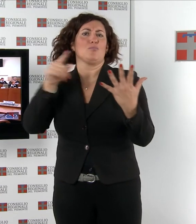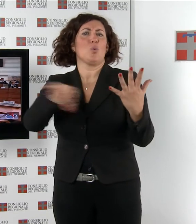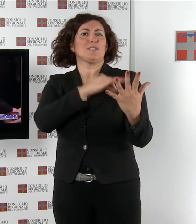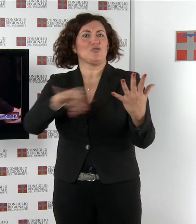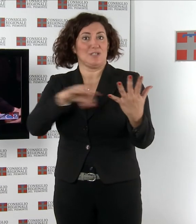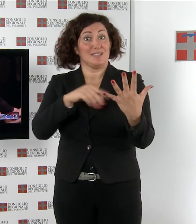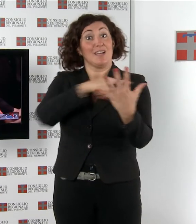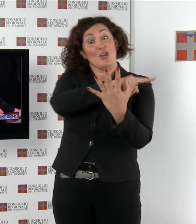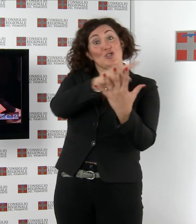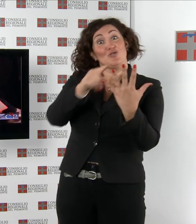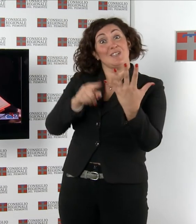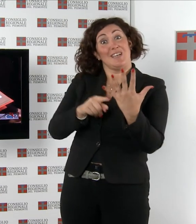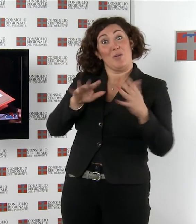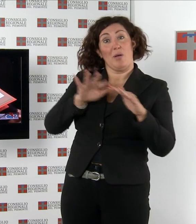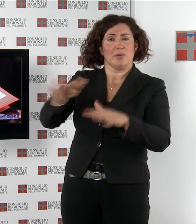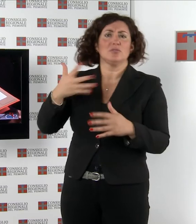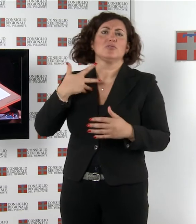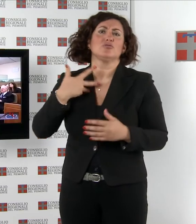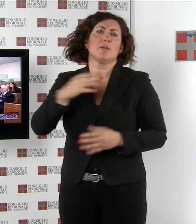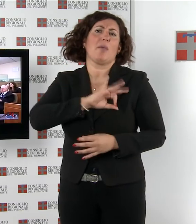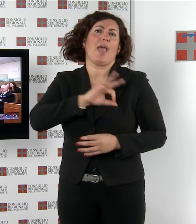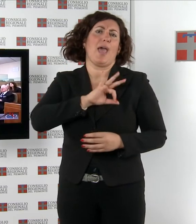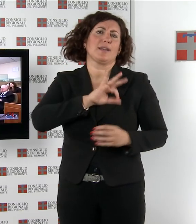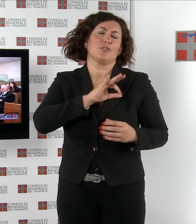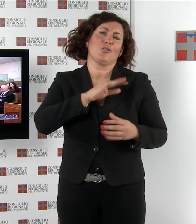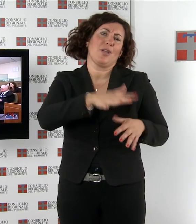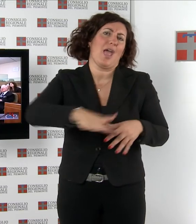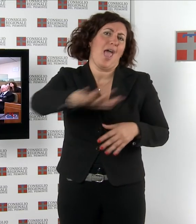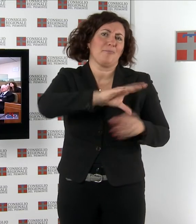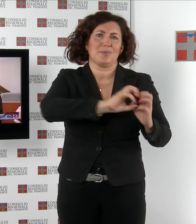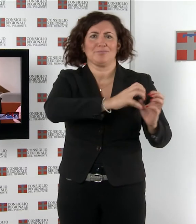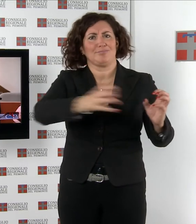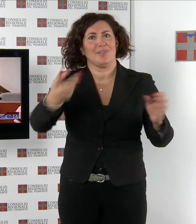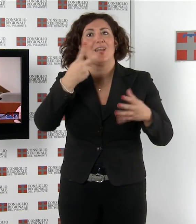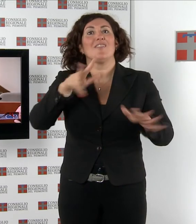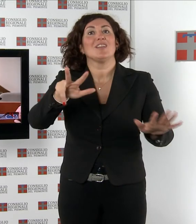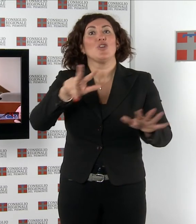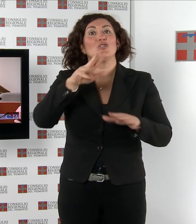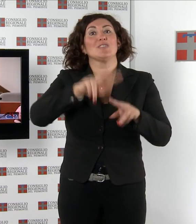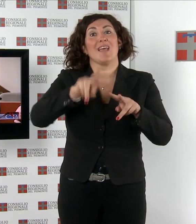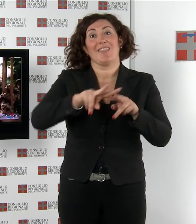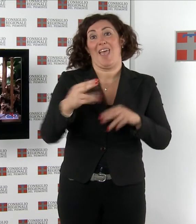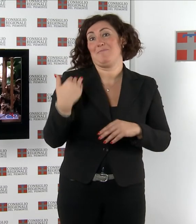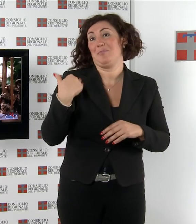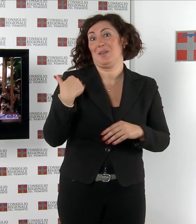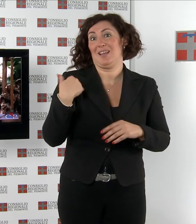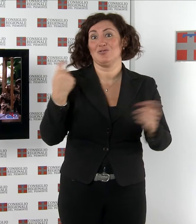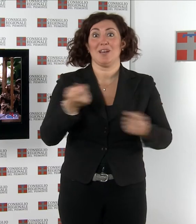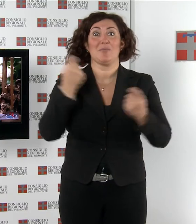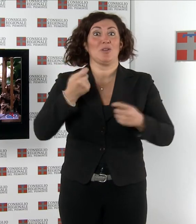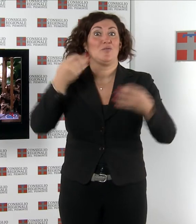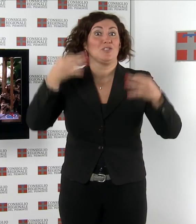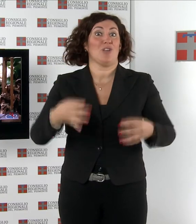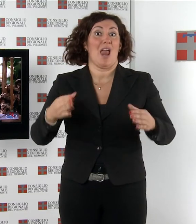emigrati che, grazie ai meriti espressi in svariati campi di attività, il 28 settembre, nella cerimonia ufficiale a Palazzo Lascaris, hanno ricevuto il